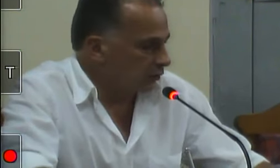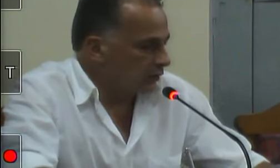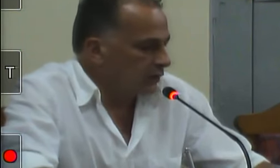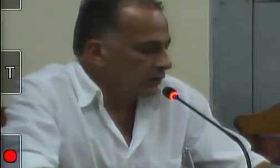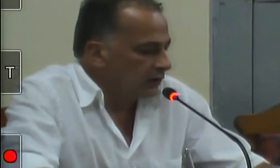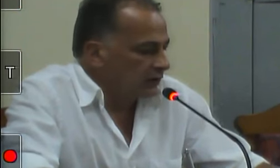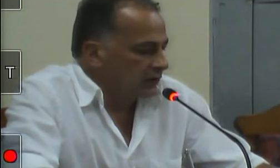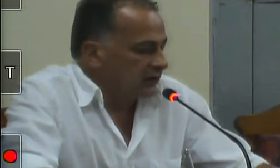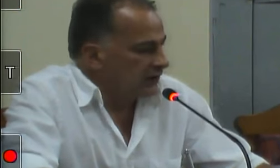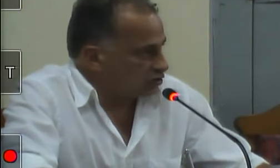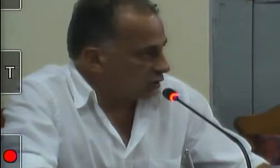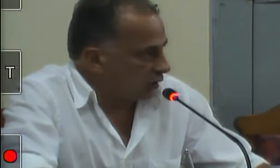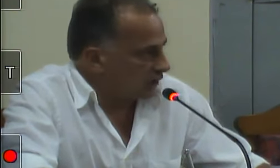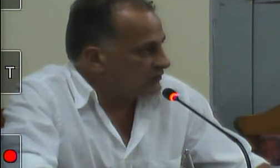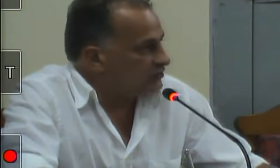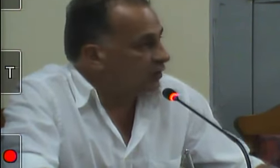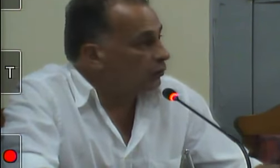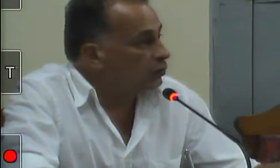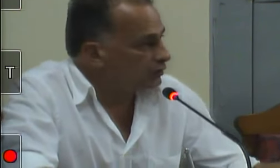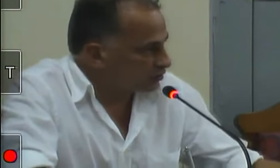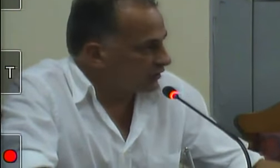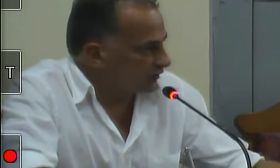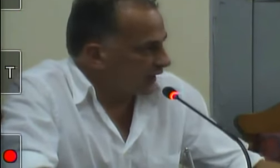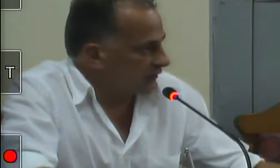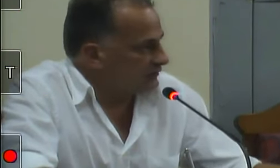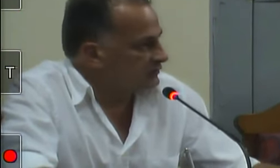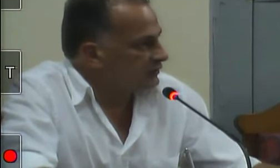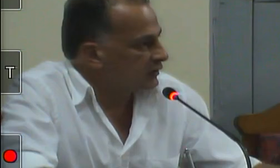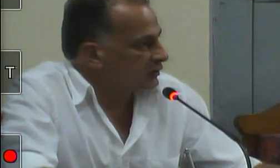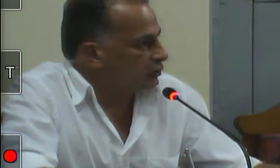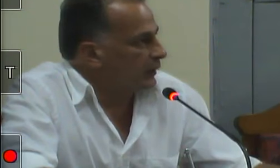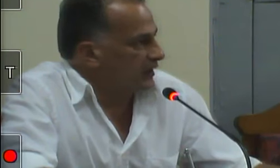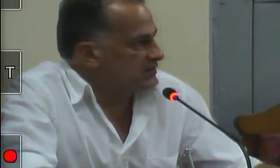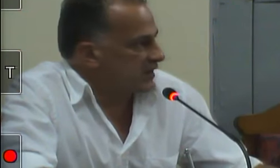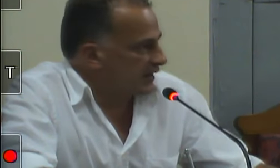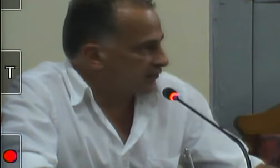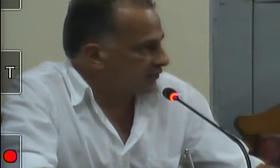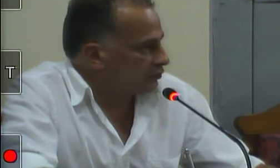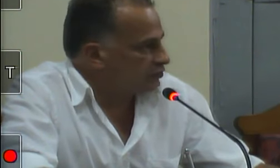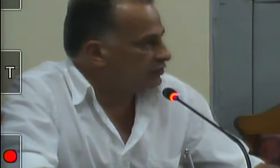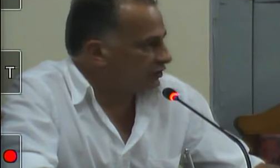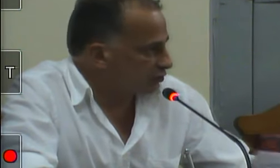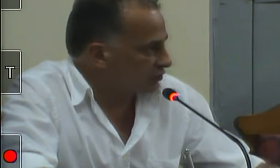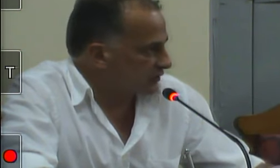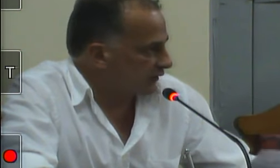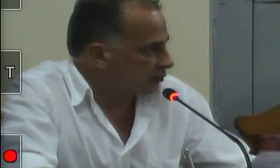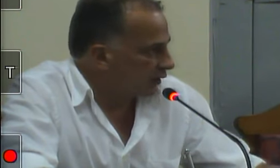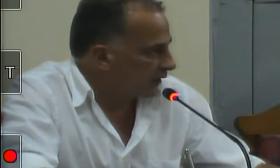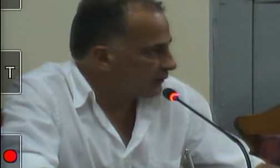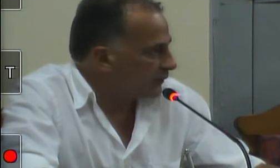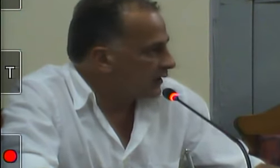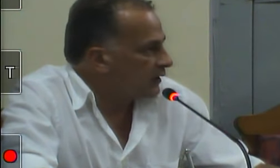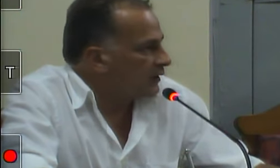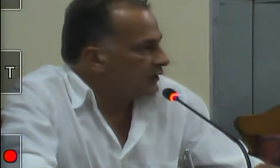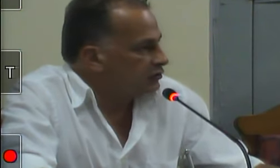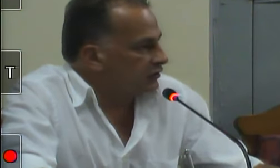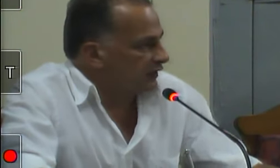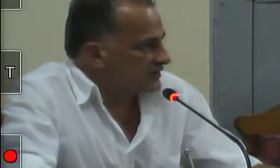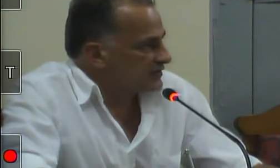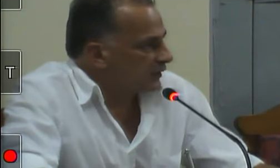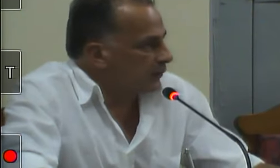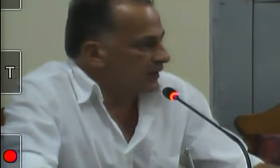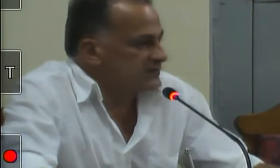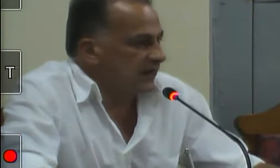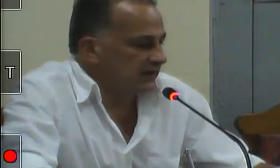paralisação das obras que estão muito adiantadas do PSF do Distrito de Conservatória. Estive